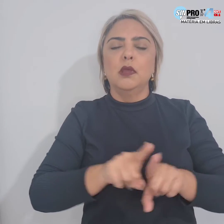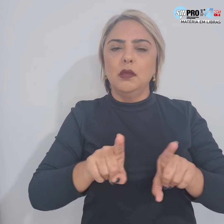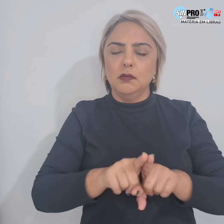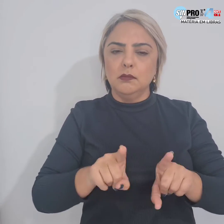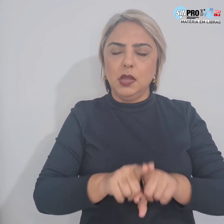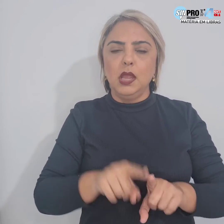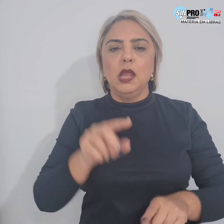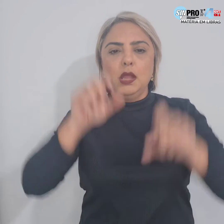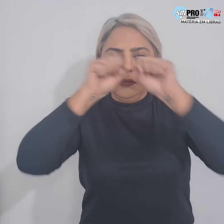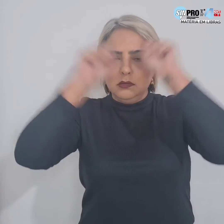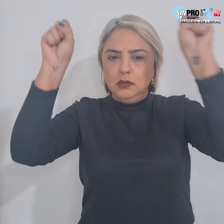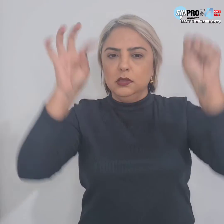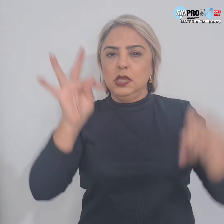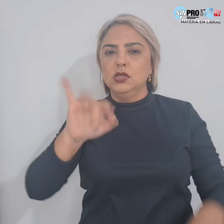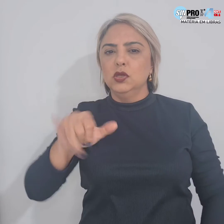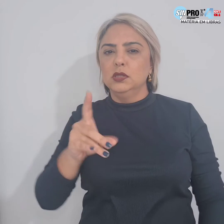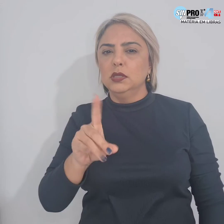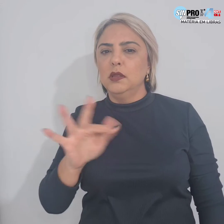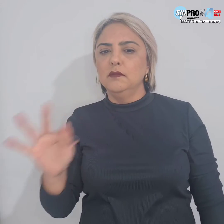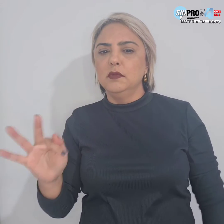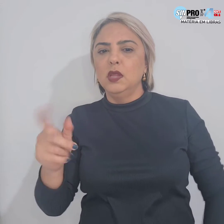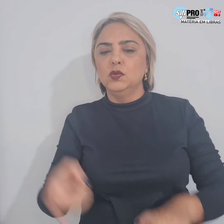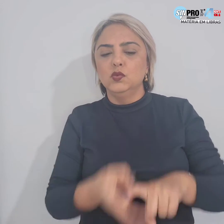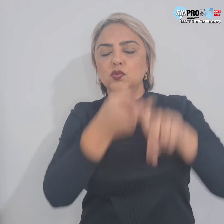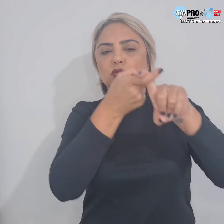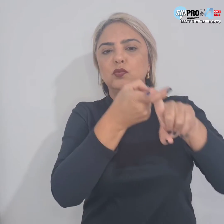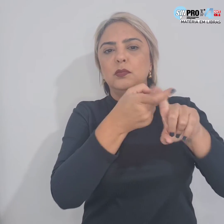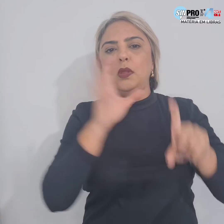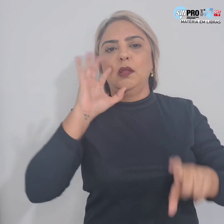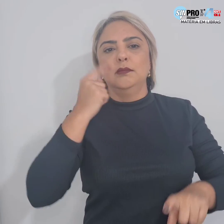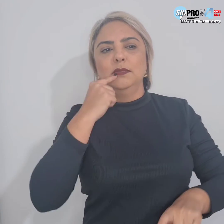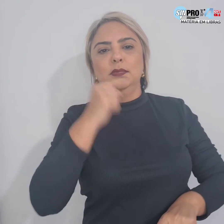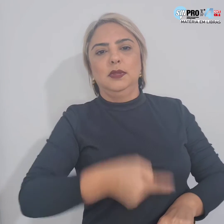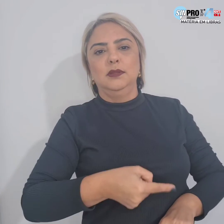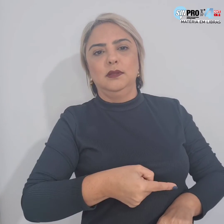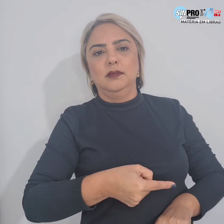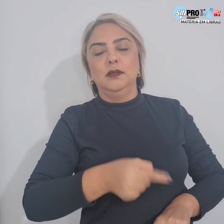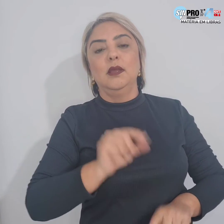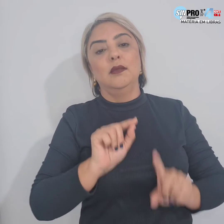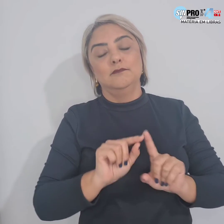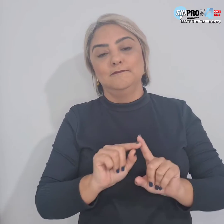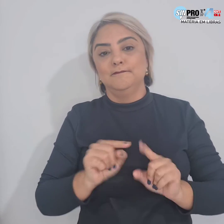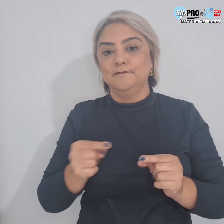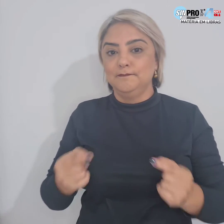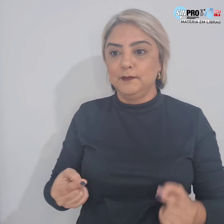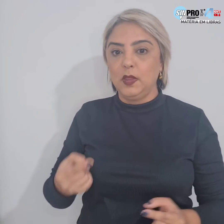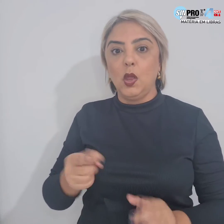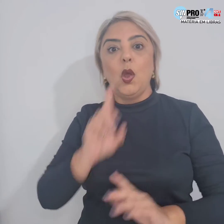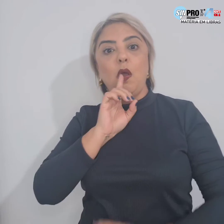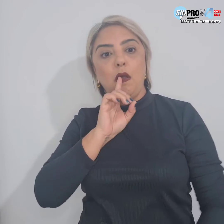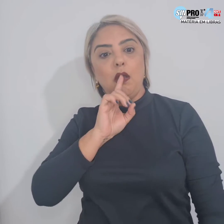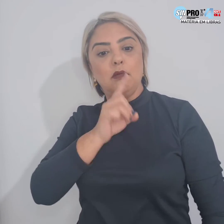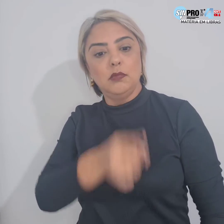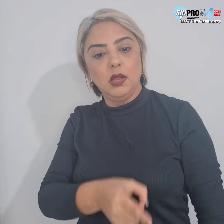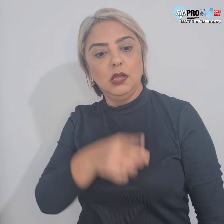TJDFT, suspendeu a decisão. Contudo, determinou que houvesse